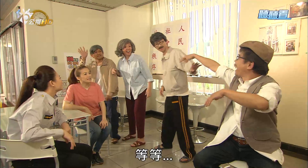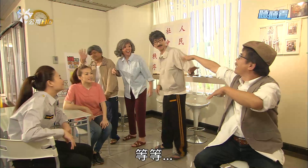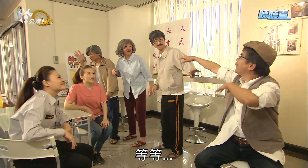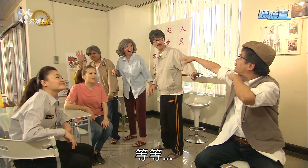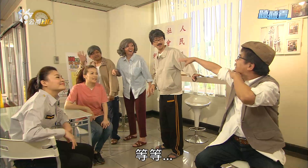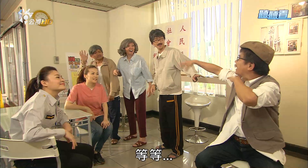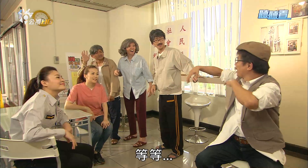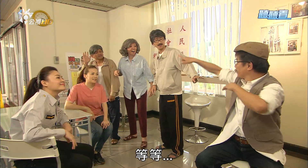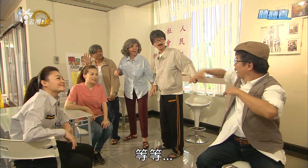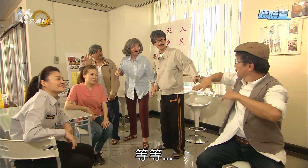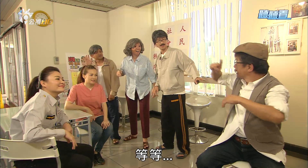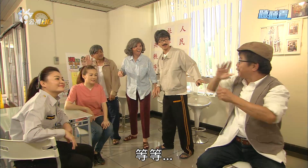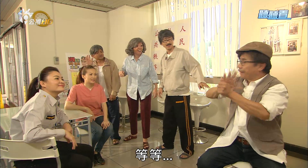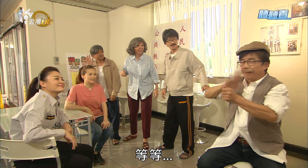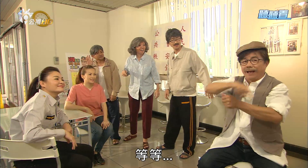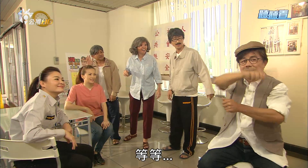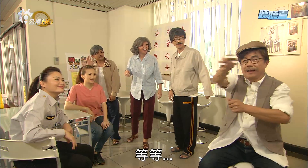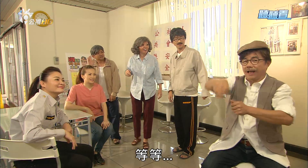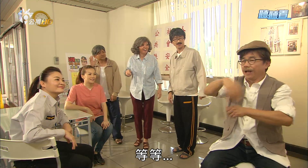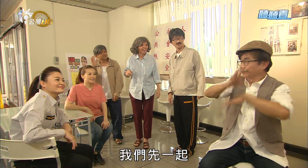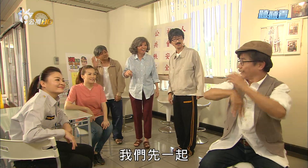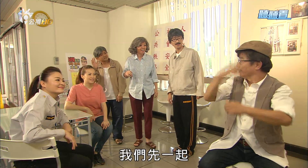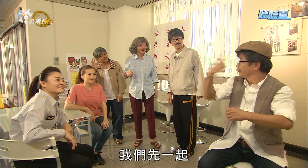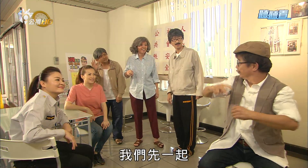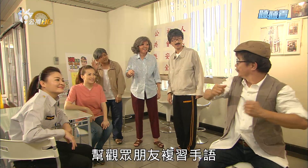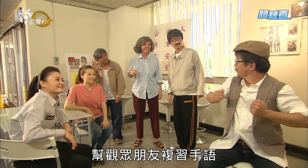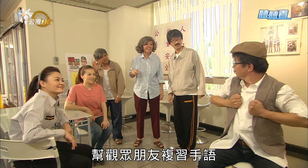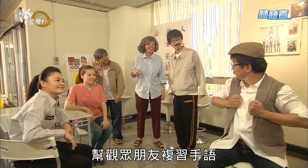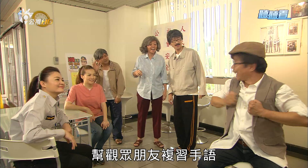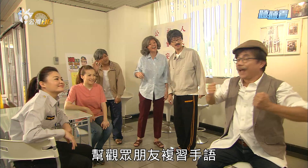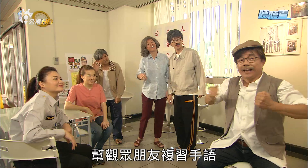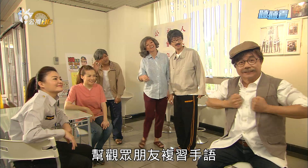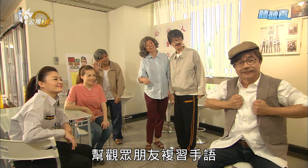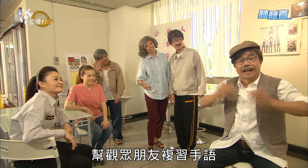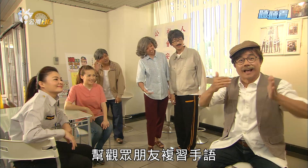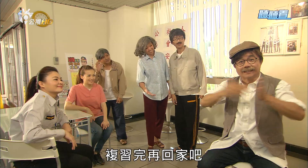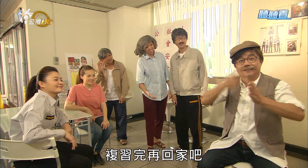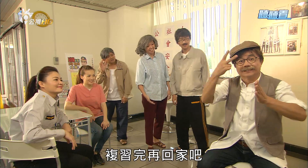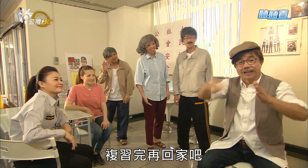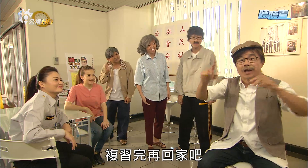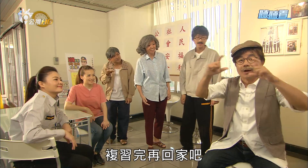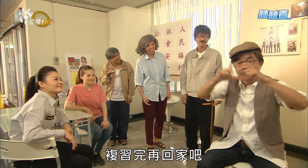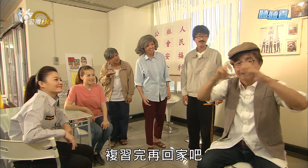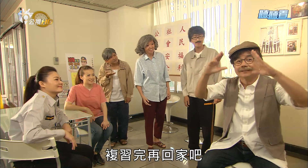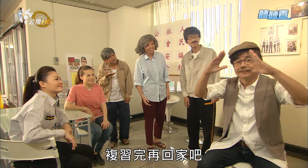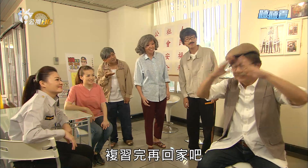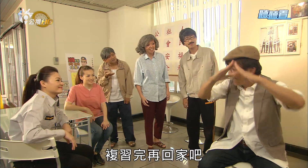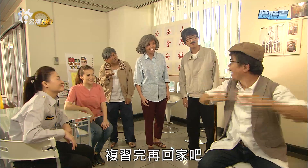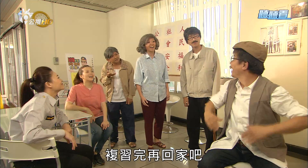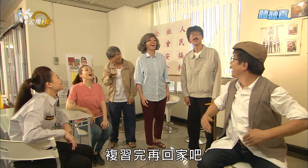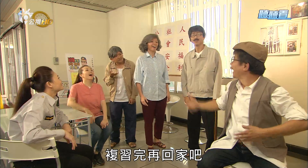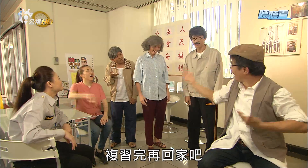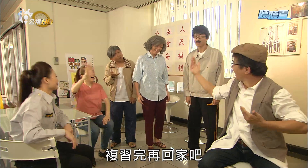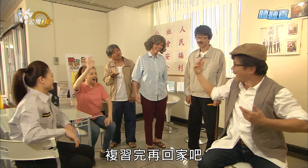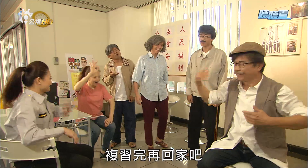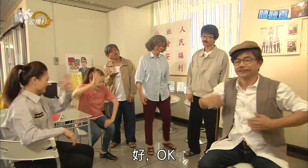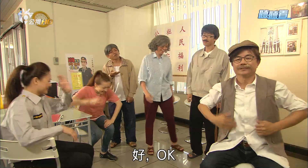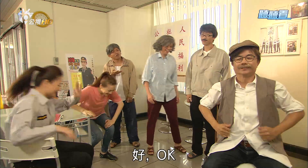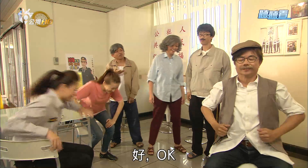等等等等等等等等啊！我们先一起帮观众朋友复习手语。复习完再回家吧。啊， 好， 来来来，